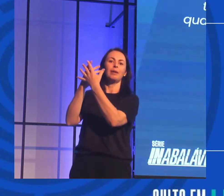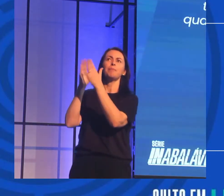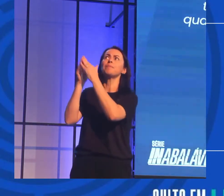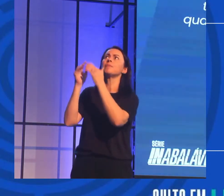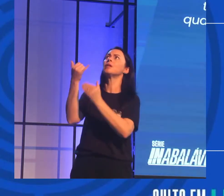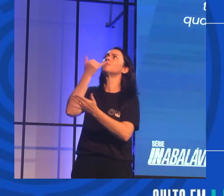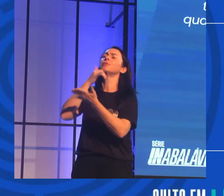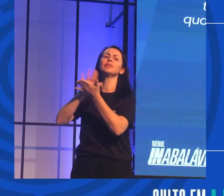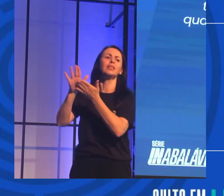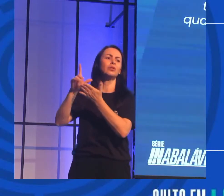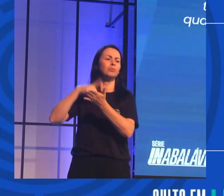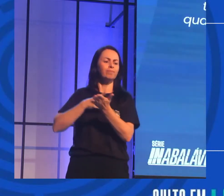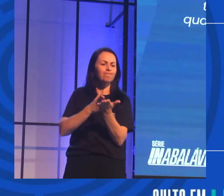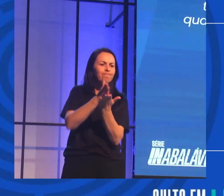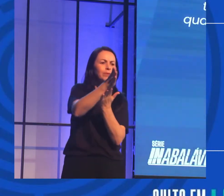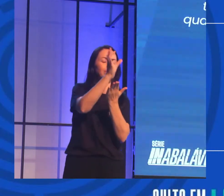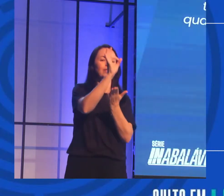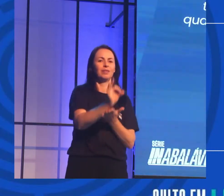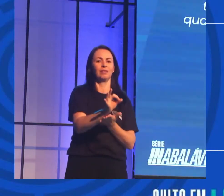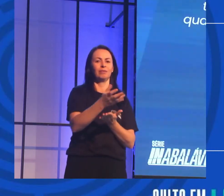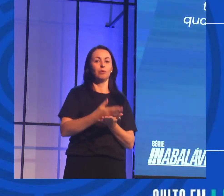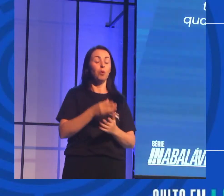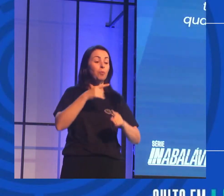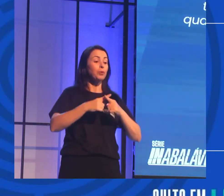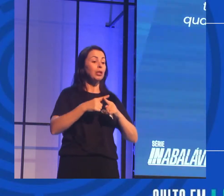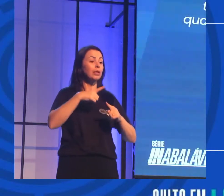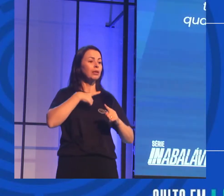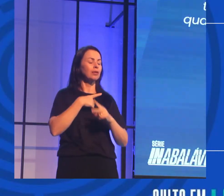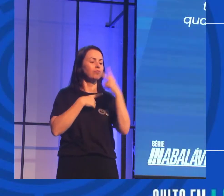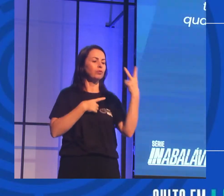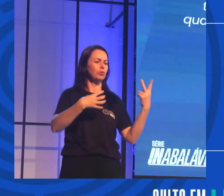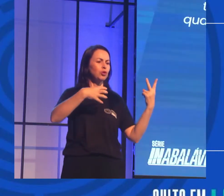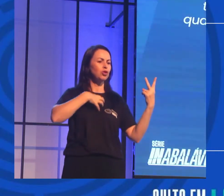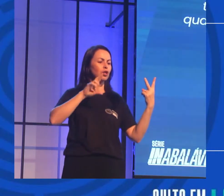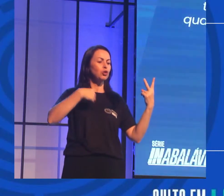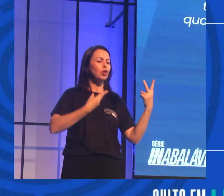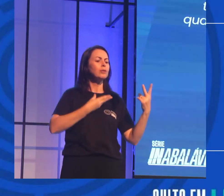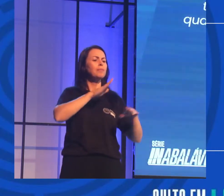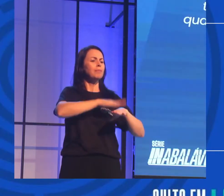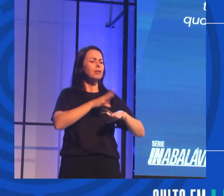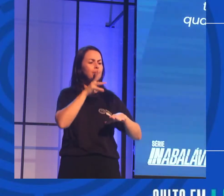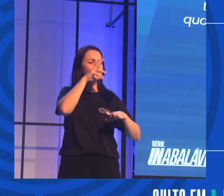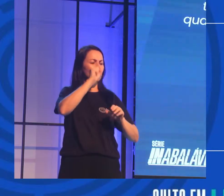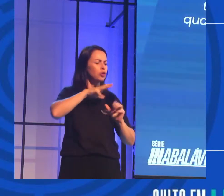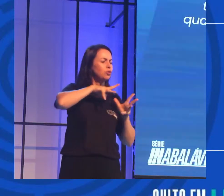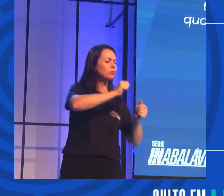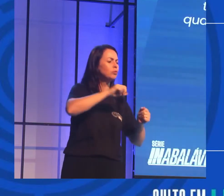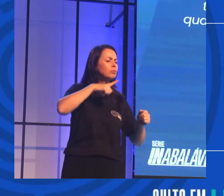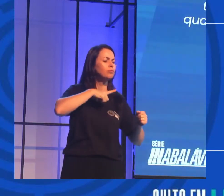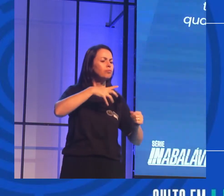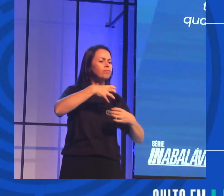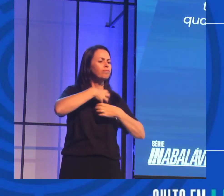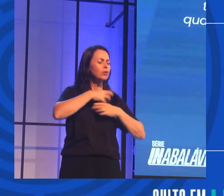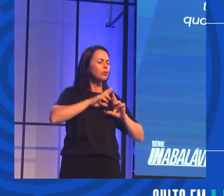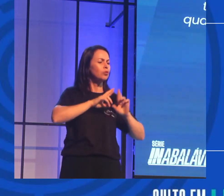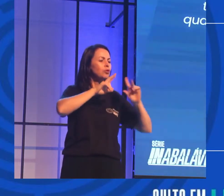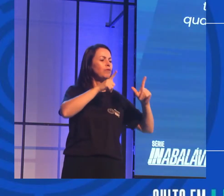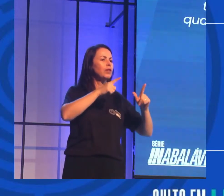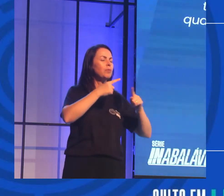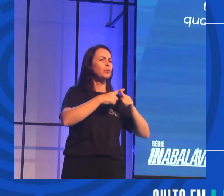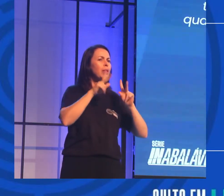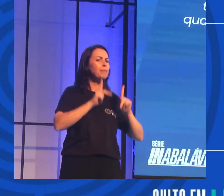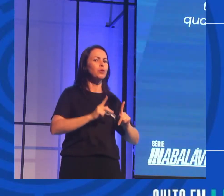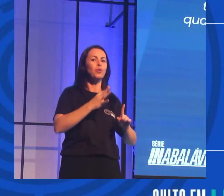talvez as duas maneiras para trazermos mais impacto lá fora para as pessoas que não conhecem a Cristo. A